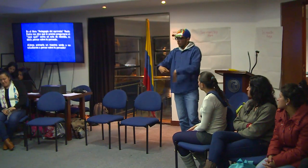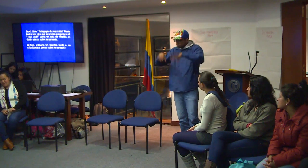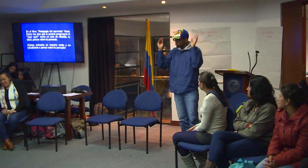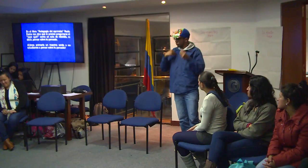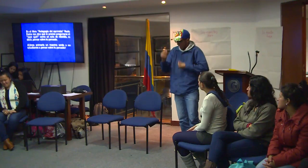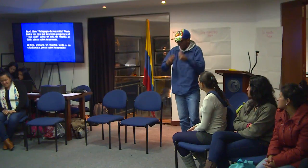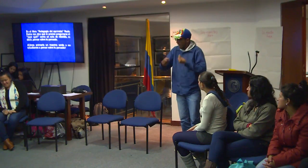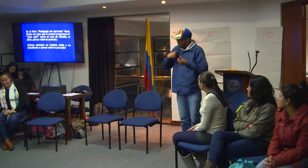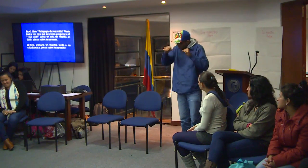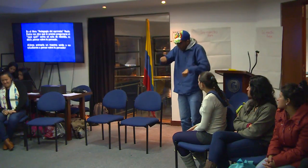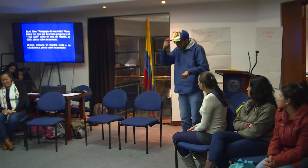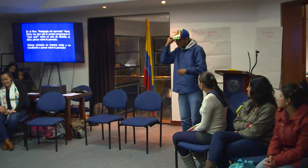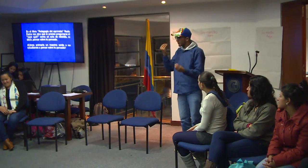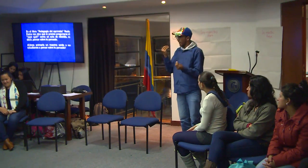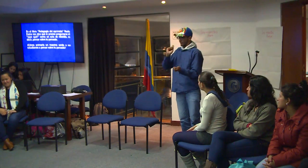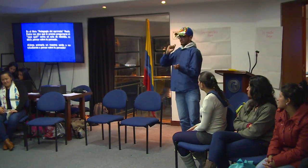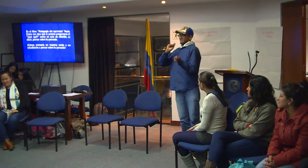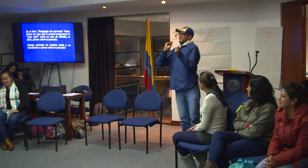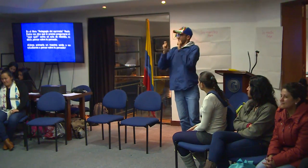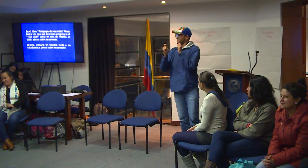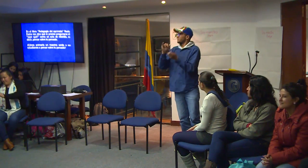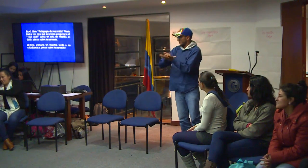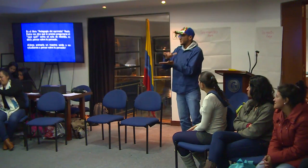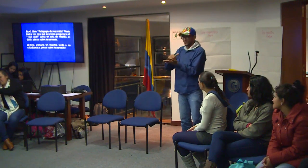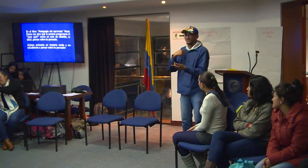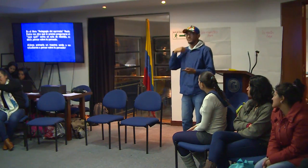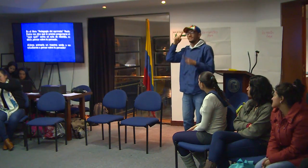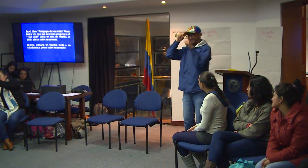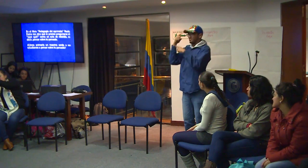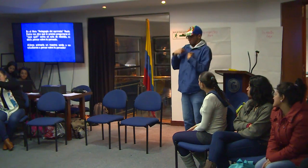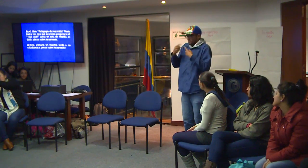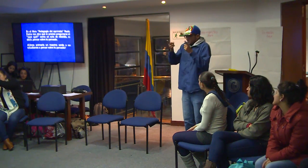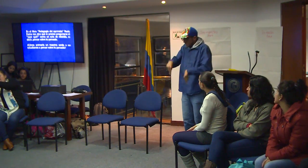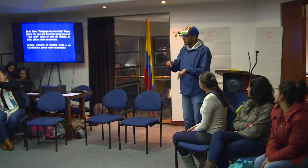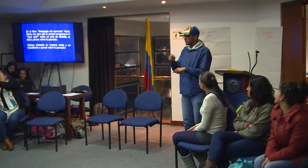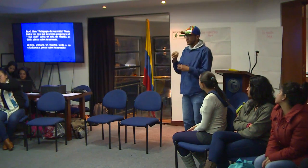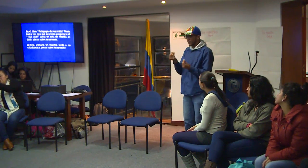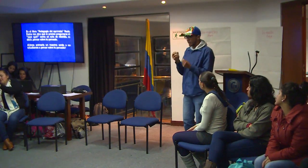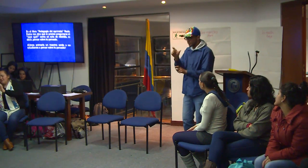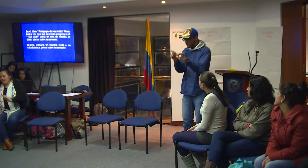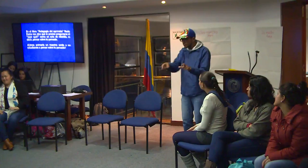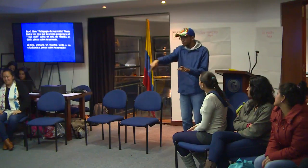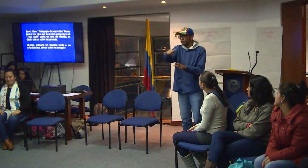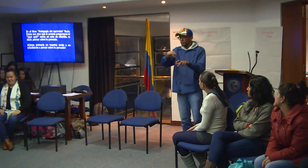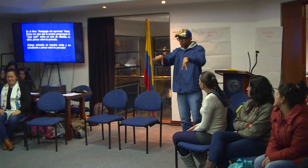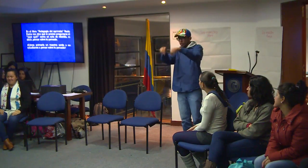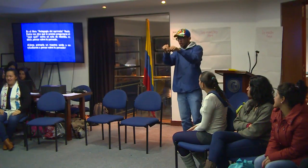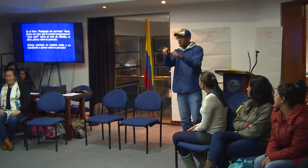Omar, es como empoderarse y poder transformar, ¿sí? Esa es mi reflexión.